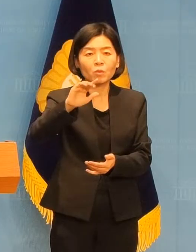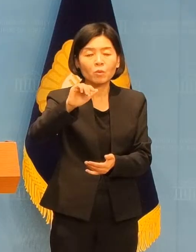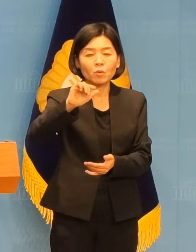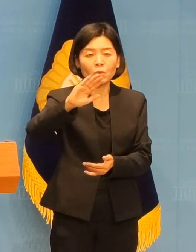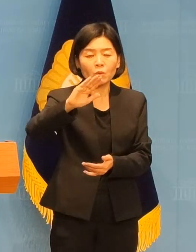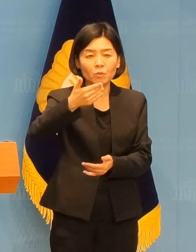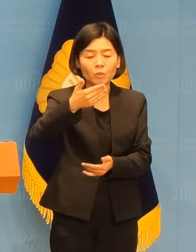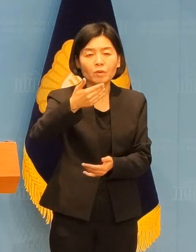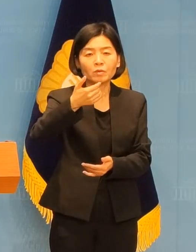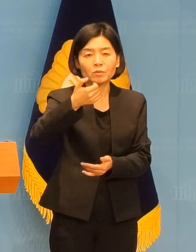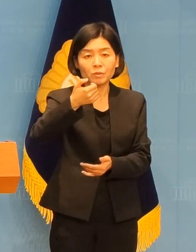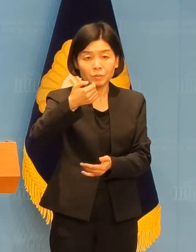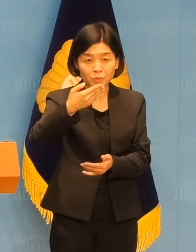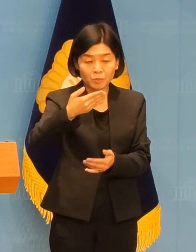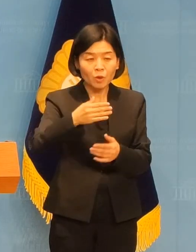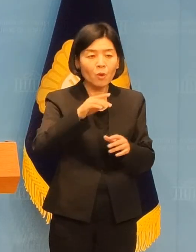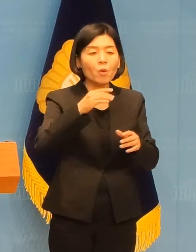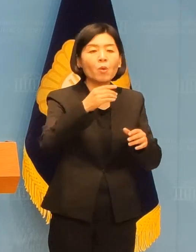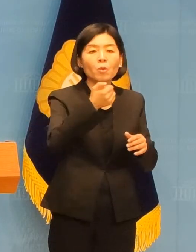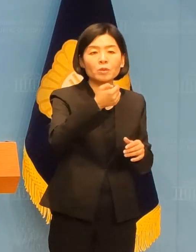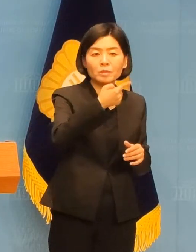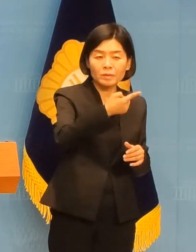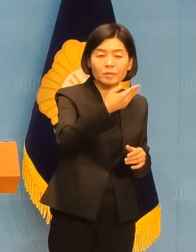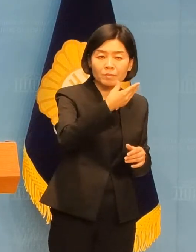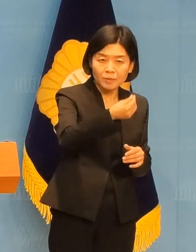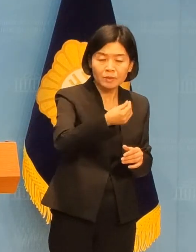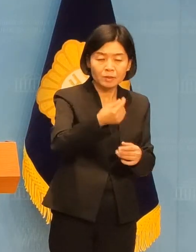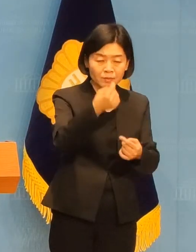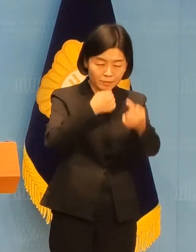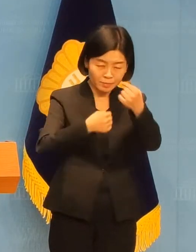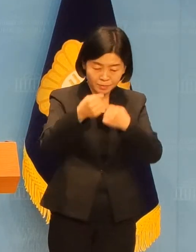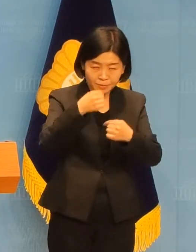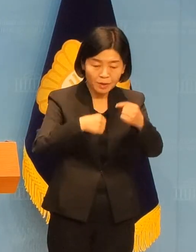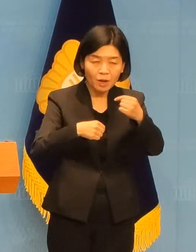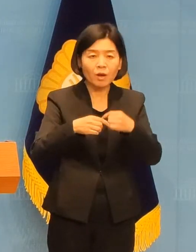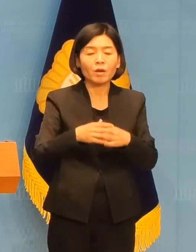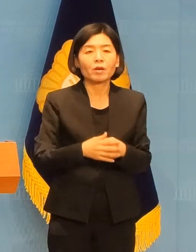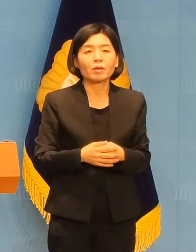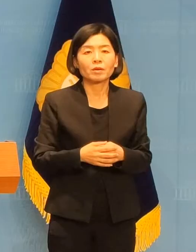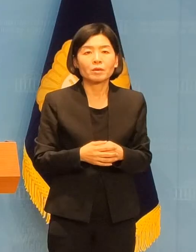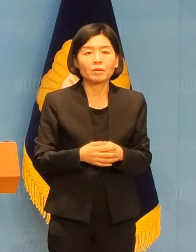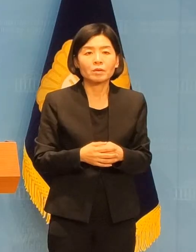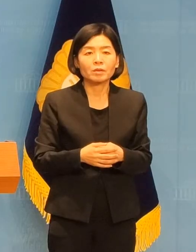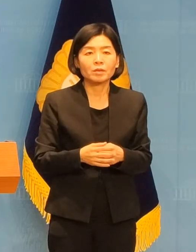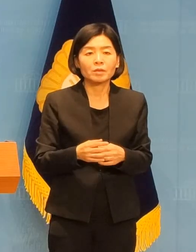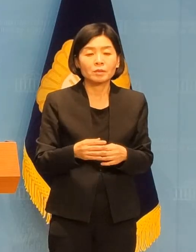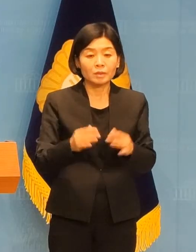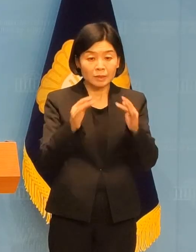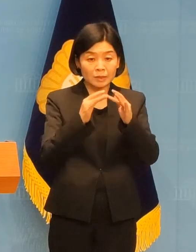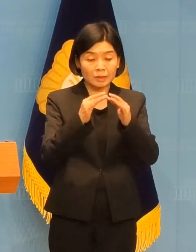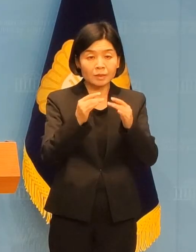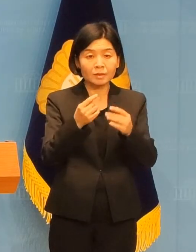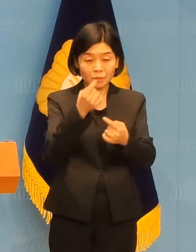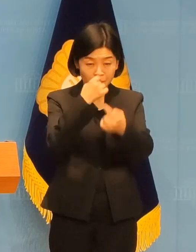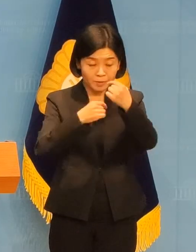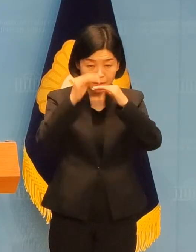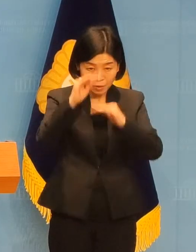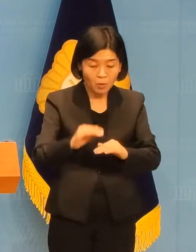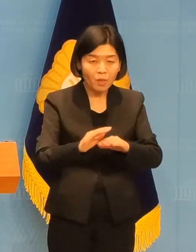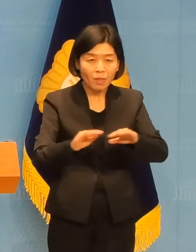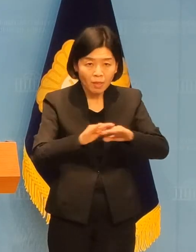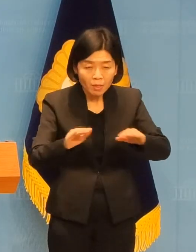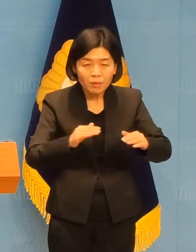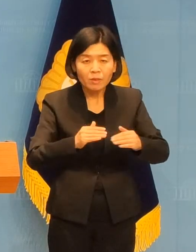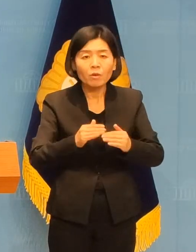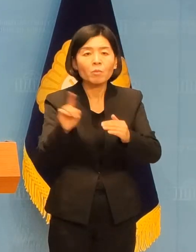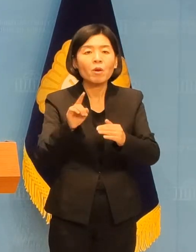방문하여 총 21만 3,520건의 제보가 접수되었습니다. 민주파수처 주요 대응 현황을 보고드리겠습니다. 언론